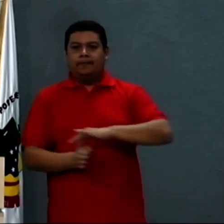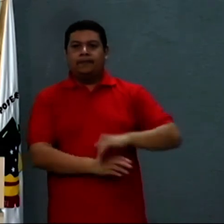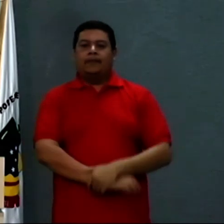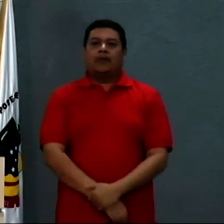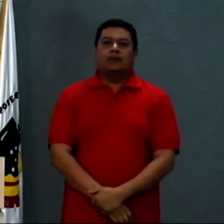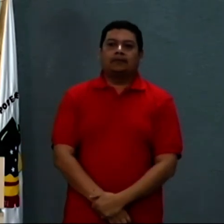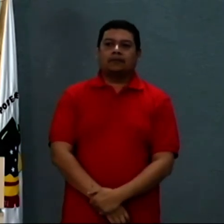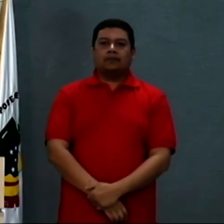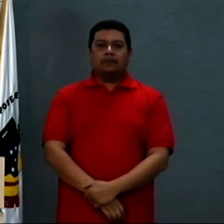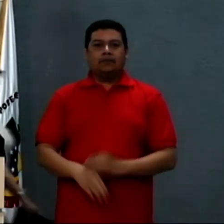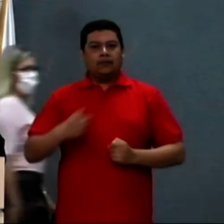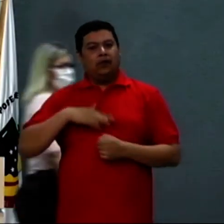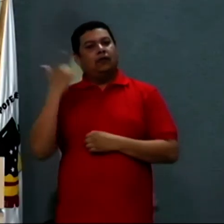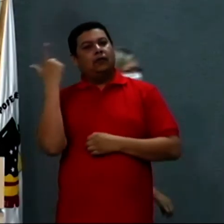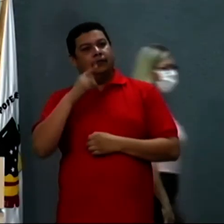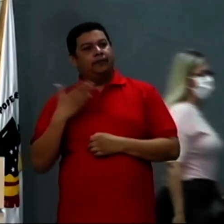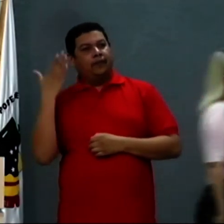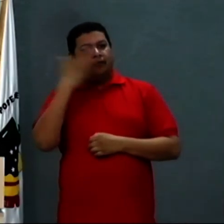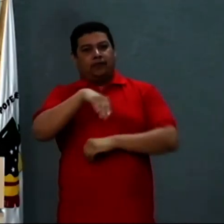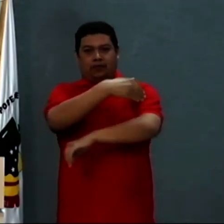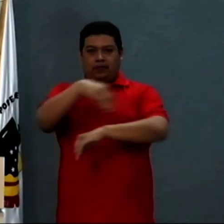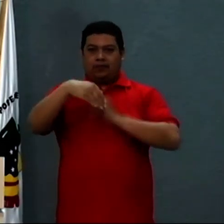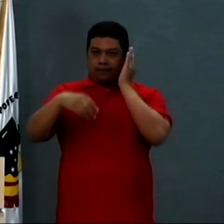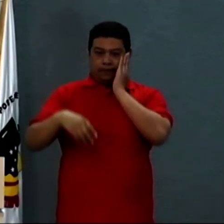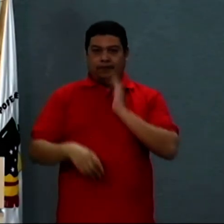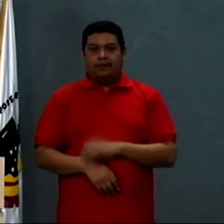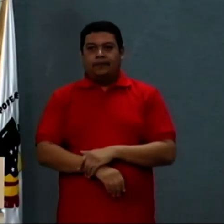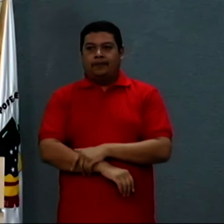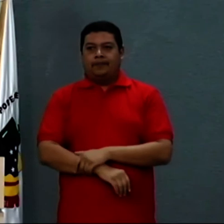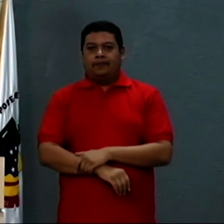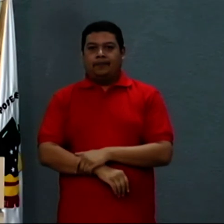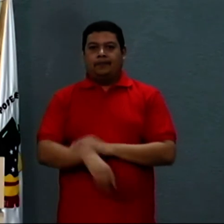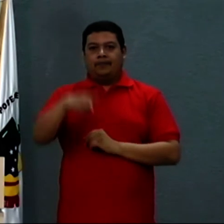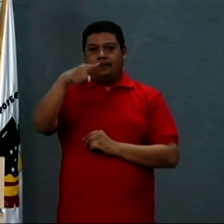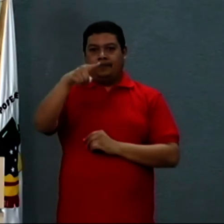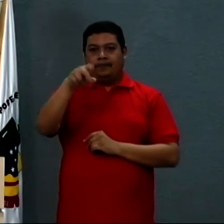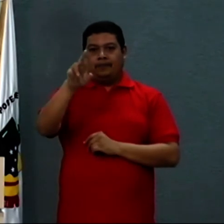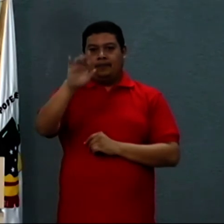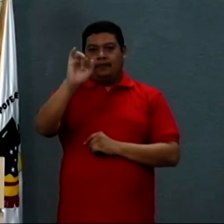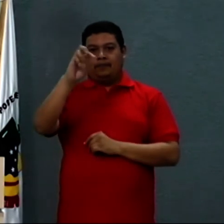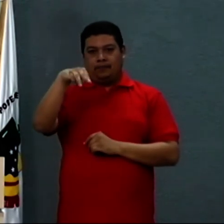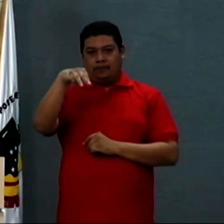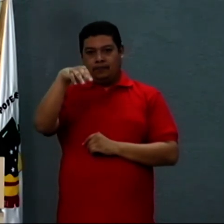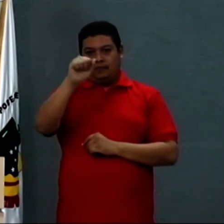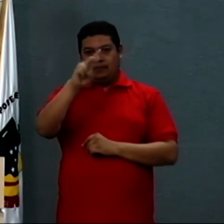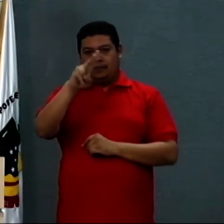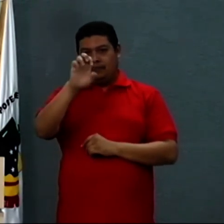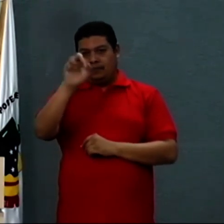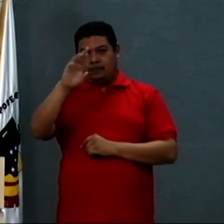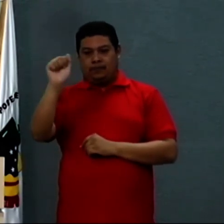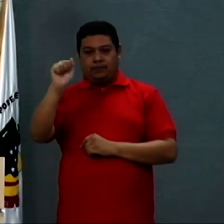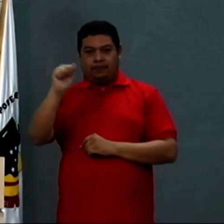Eu estive de novo ali na Avenida Primavera, vendo aquela questão daquelas manilhas, e aí questionaram, aquele não é